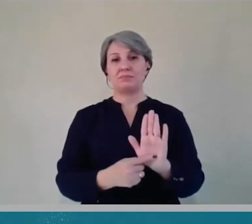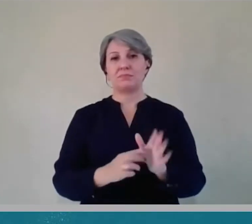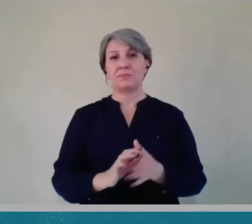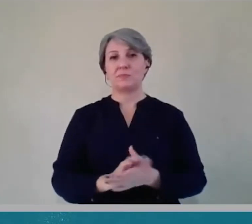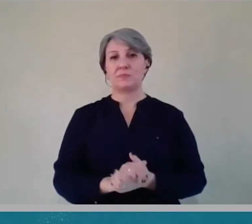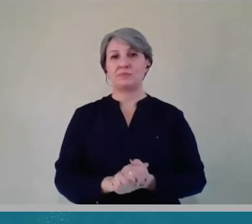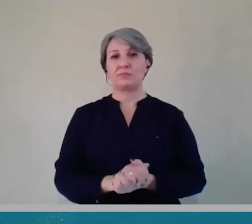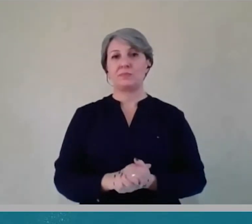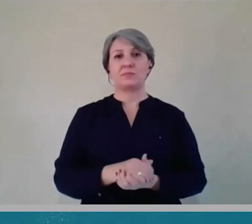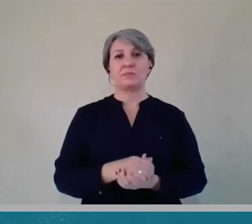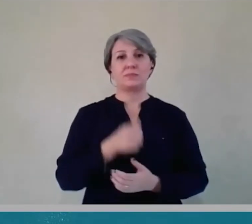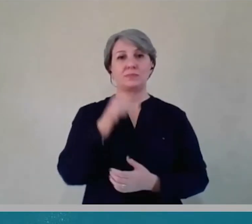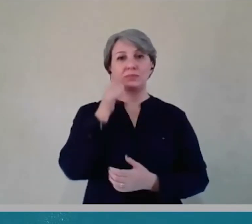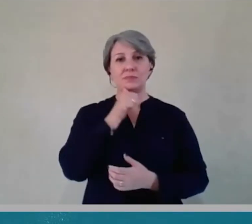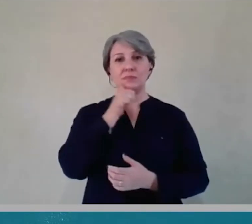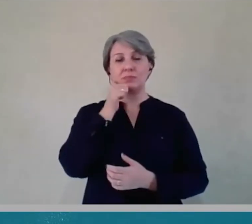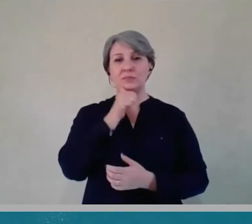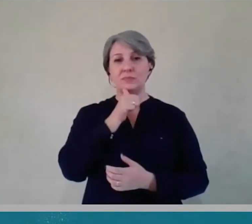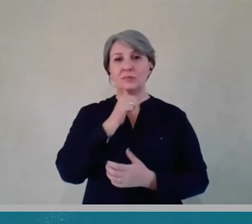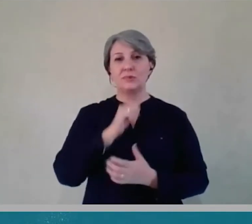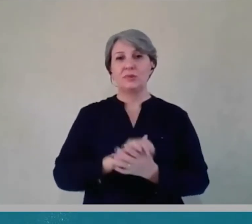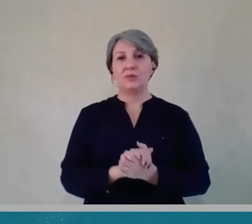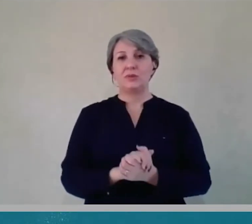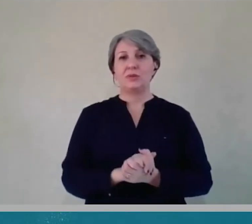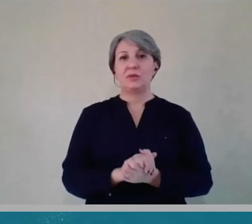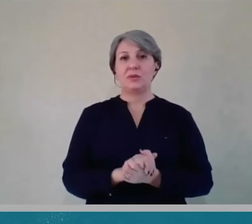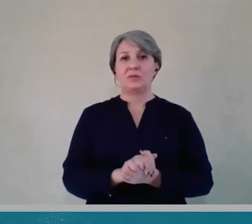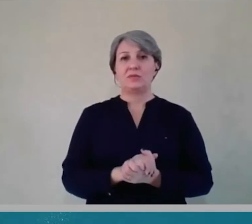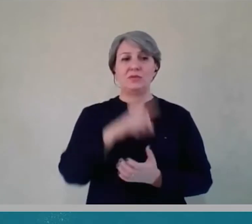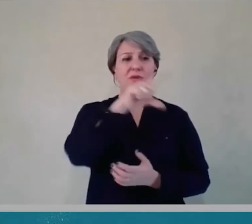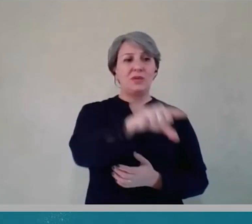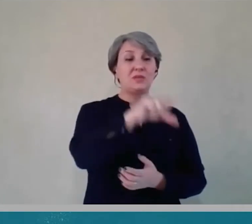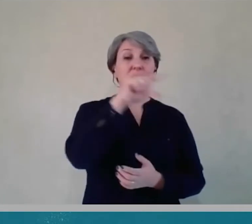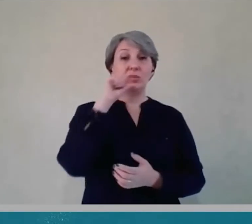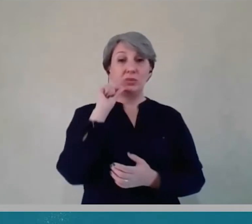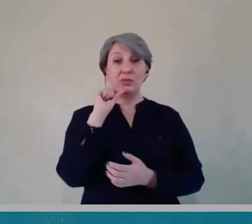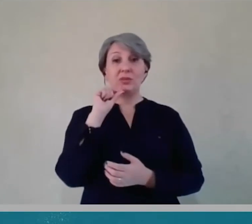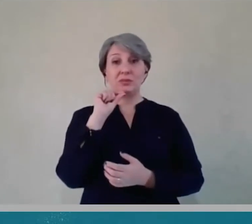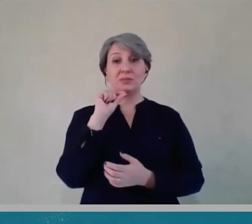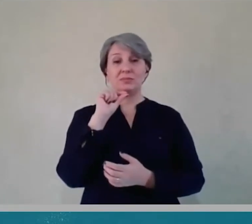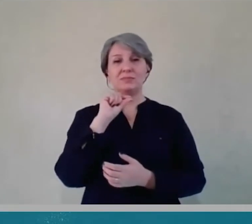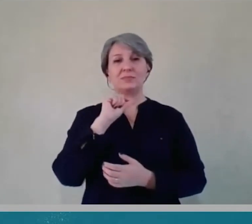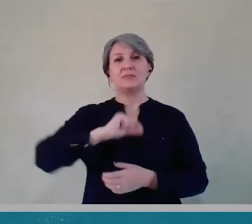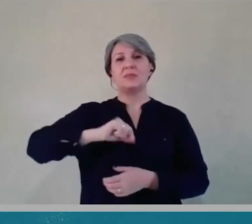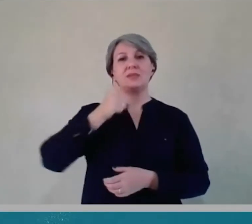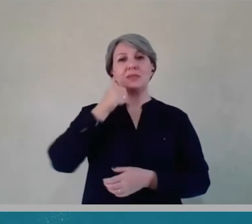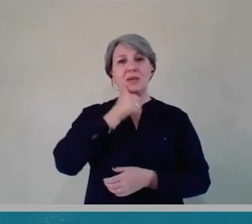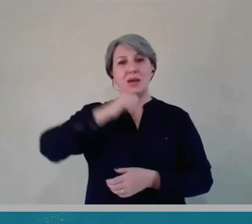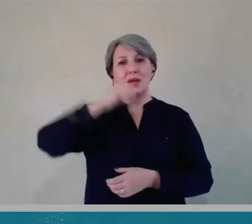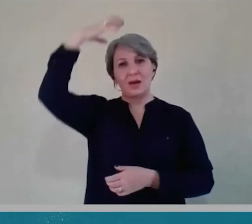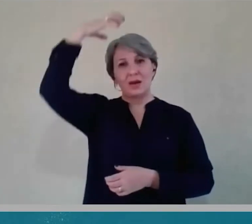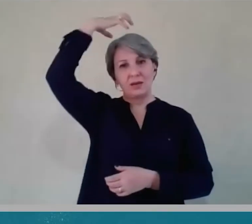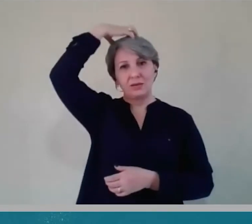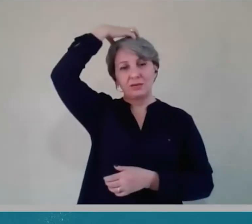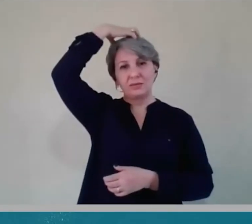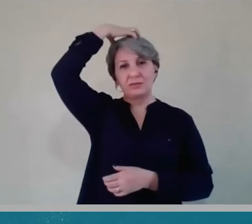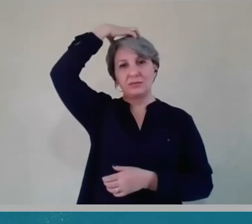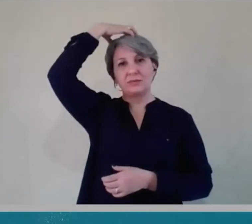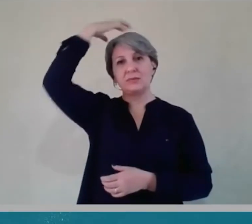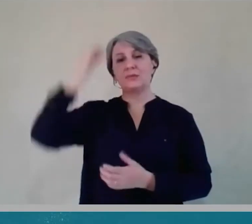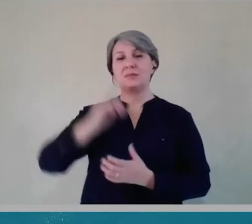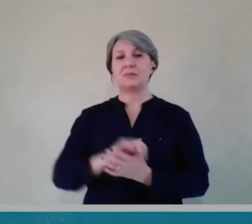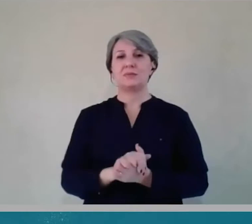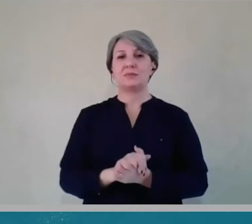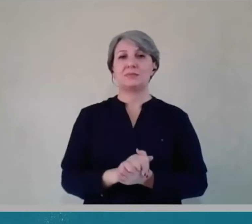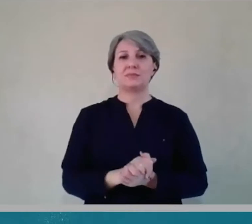mulher que foi escolhida para ser a rainha, né, a mulher do rei, ela ganha o